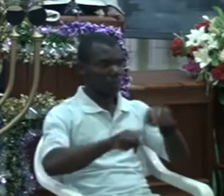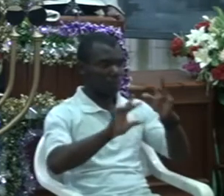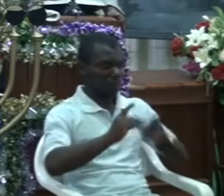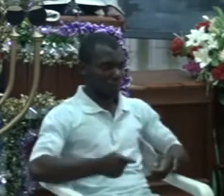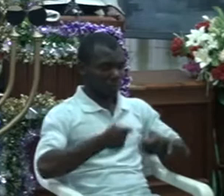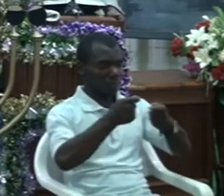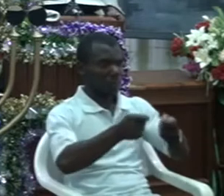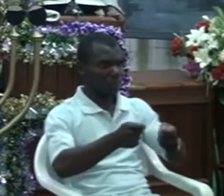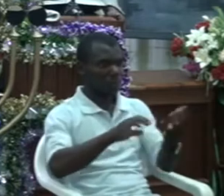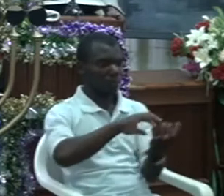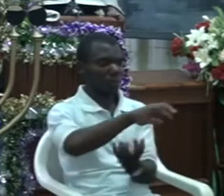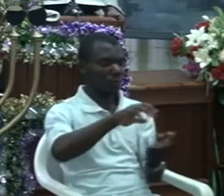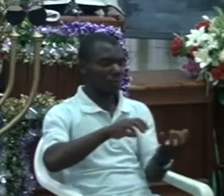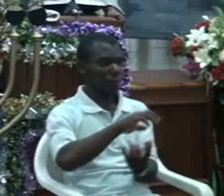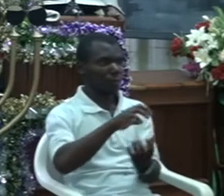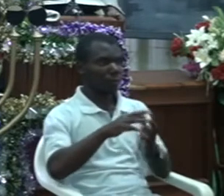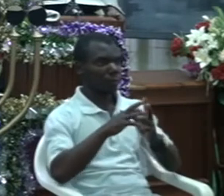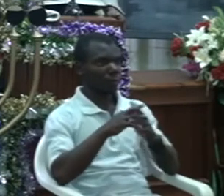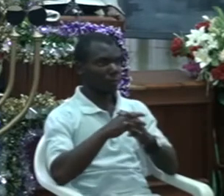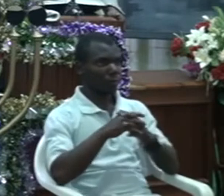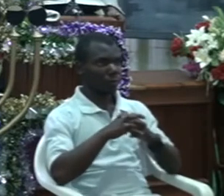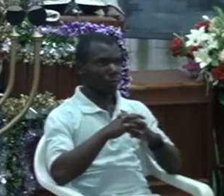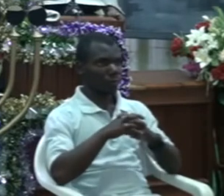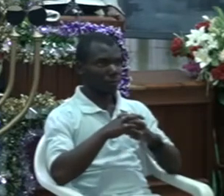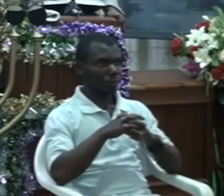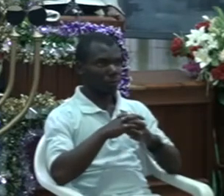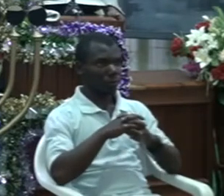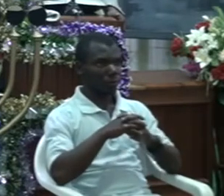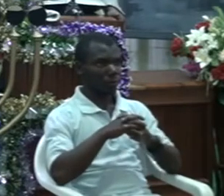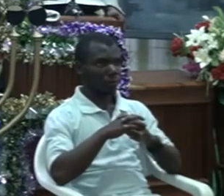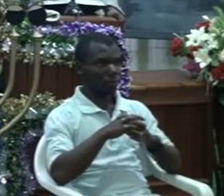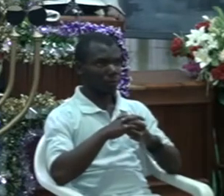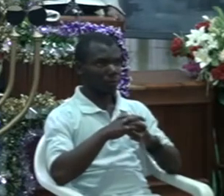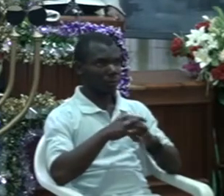C'est ça la chose la plus précieuse aux yeux de Dieu et on ne peut pas le donner n'importe comment.